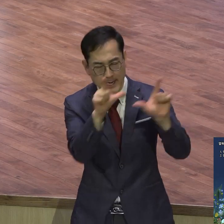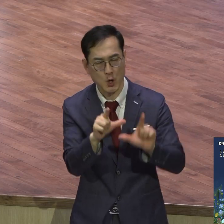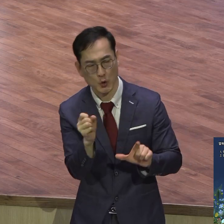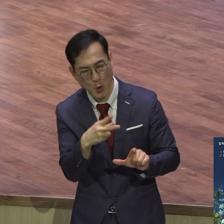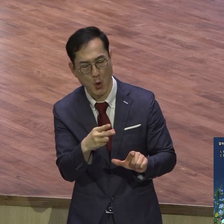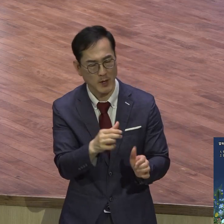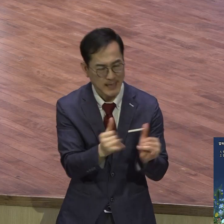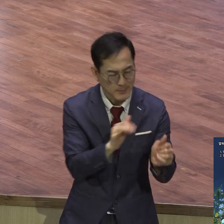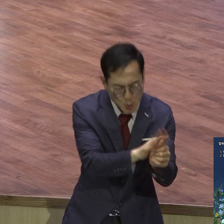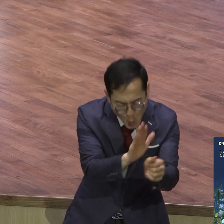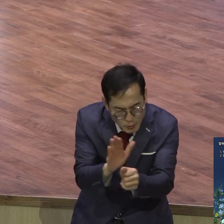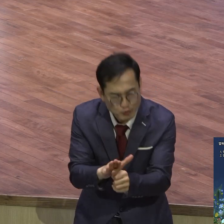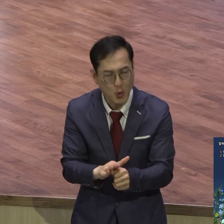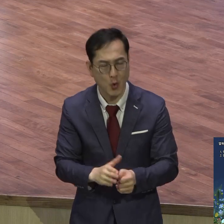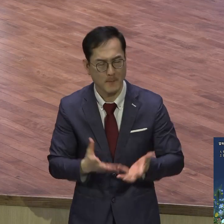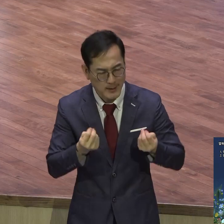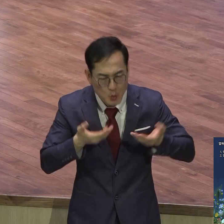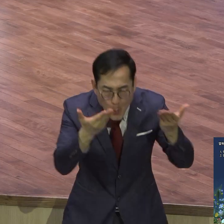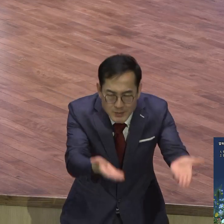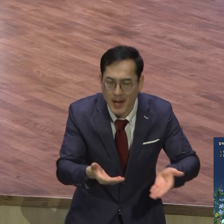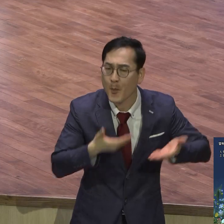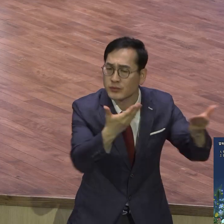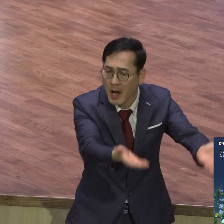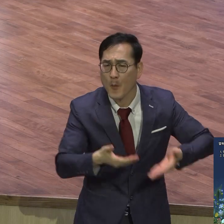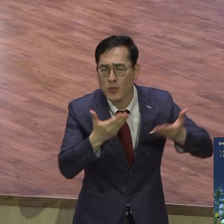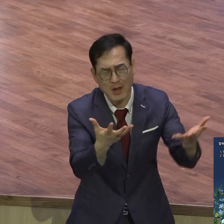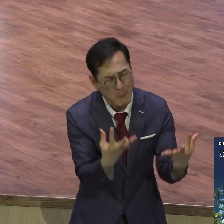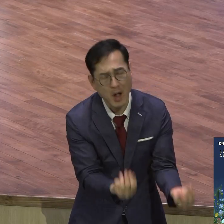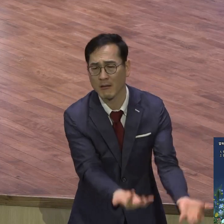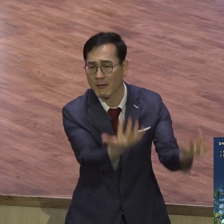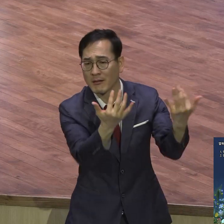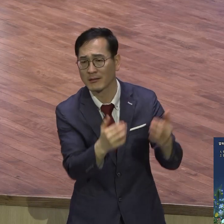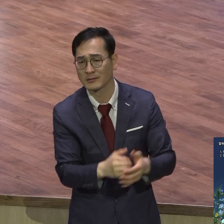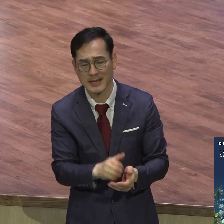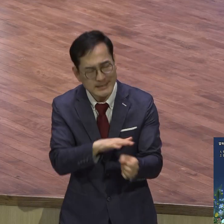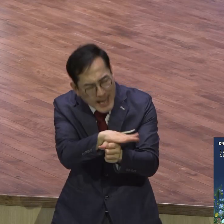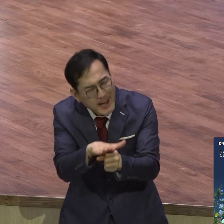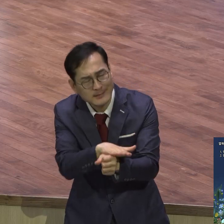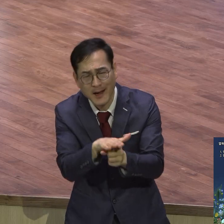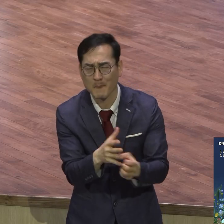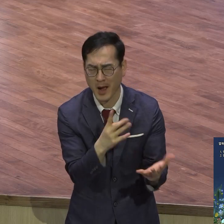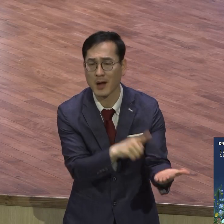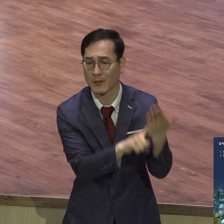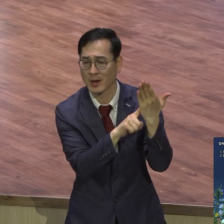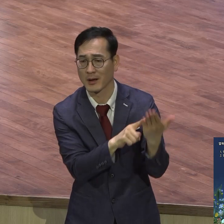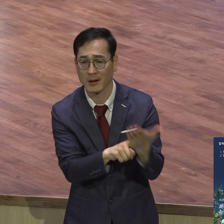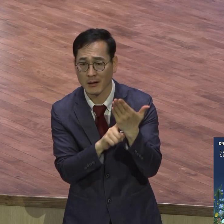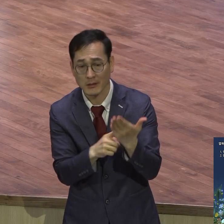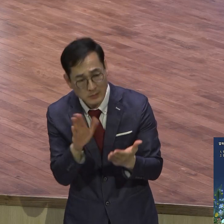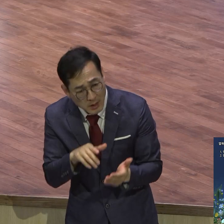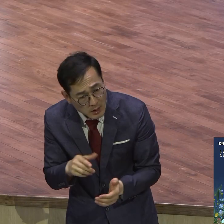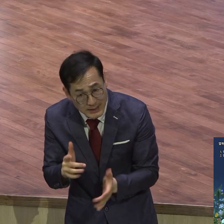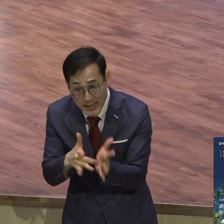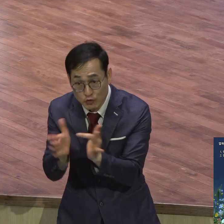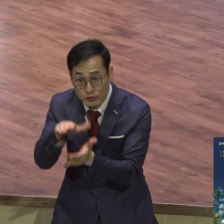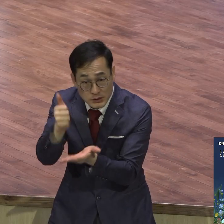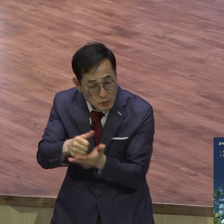구지하고 살아라 사랑하면서 막 뜯은 전부 사랑하라 살아. 그런데 구원의 열매는 없어요.